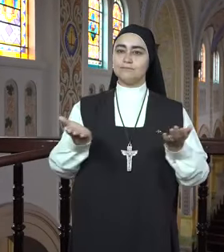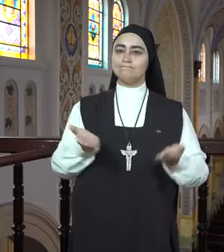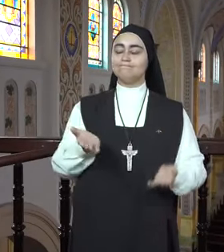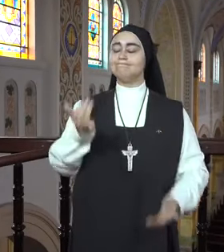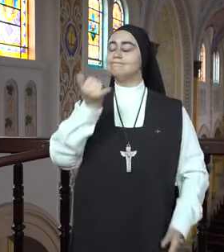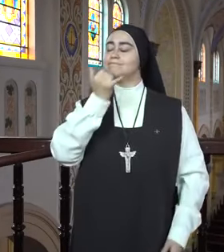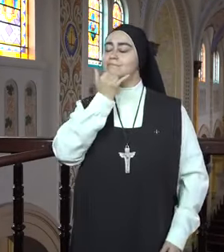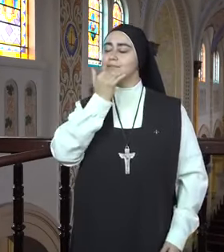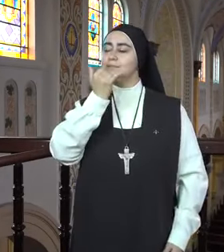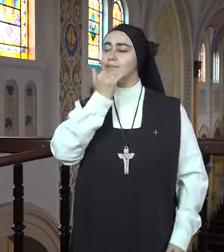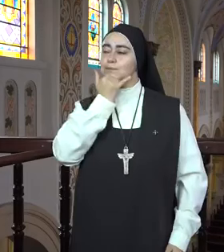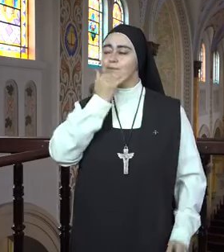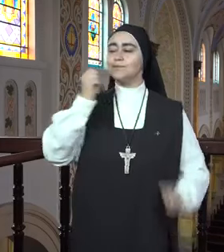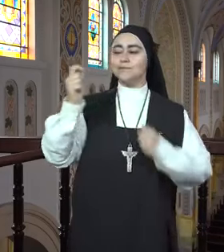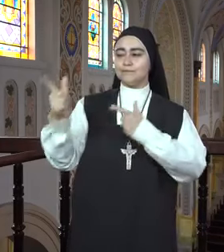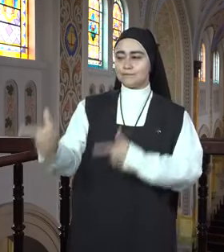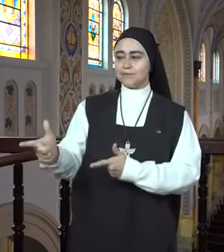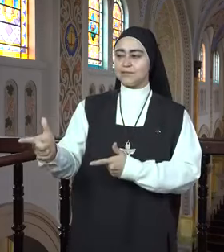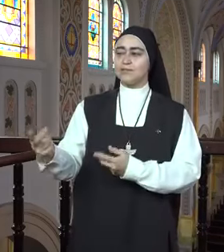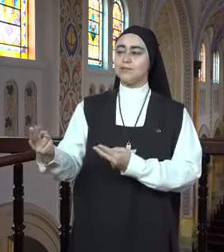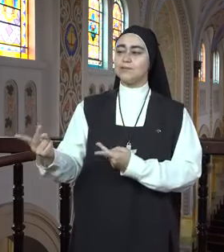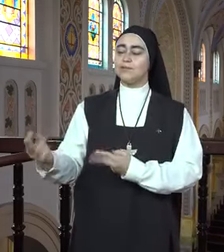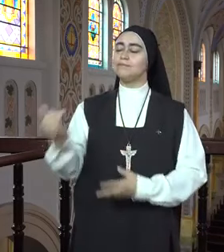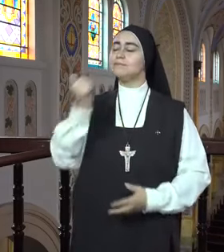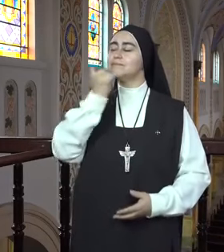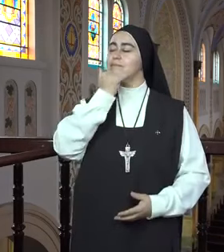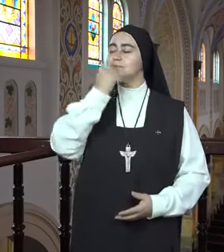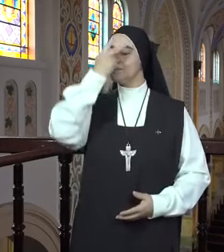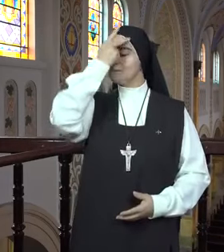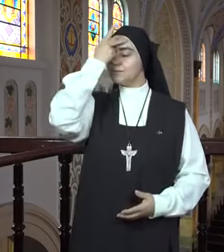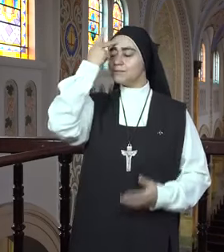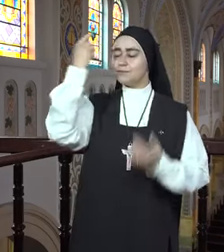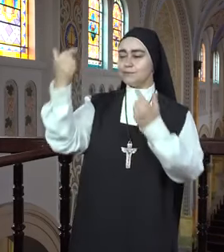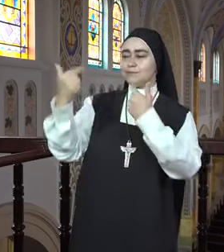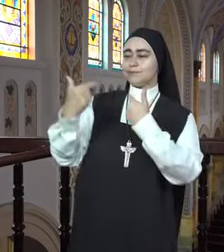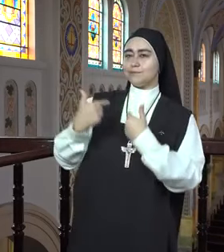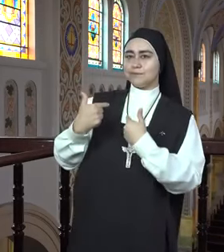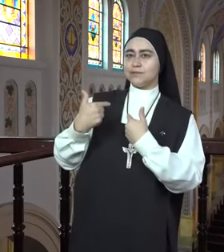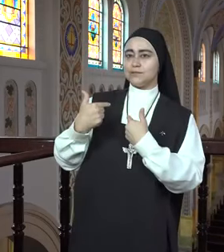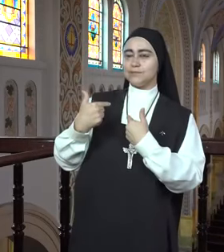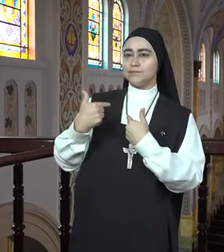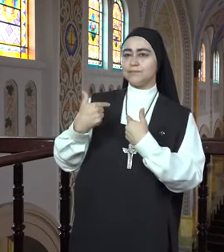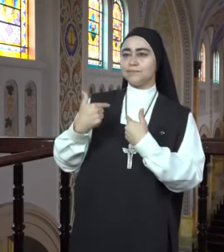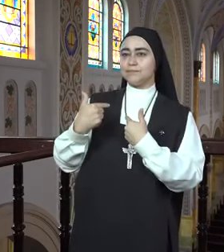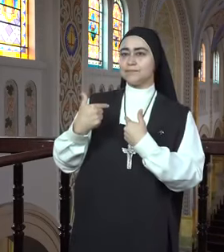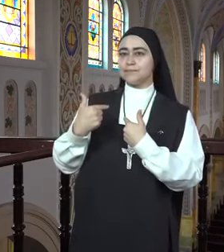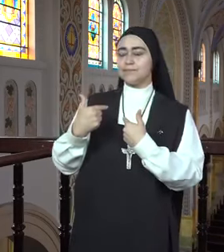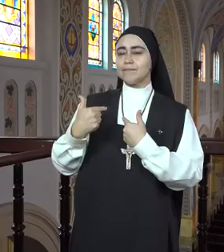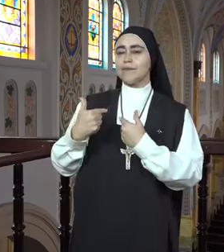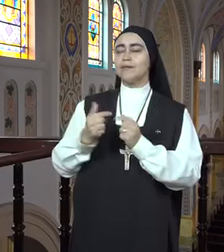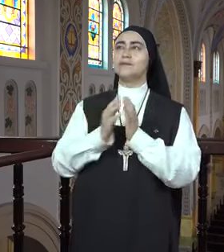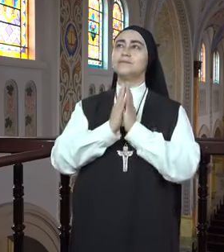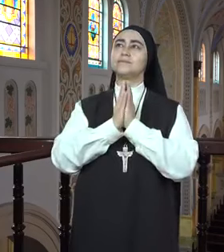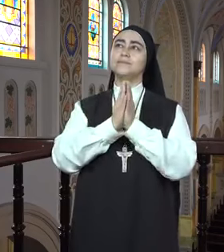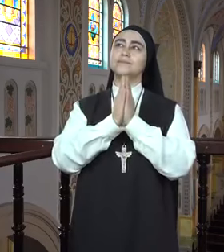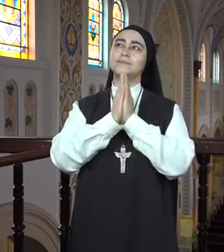hoje, perdoai-nos as nossas ofensas, assim como nós perdoamos a quem nos tem ofendido. E não nos deixeis cair